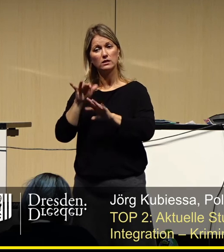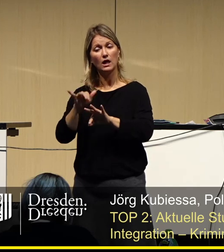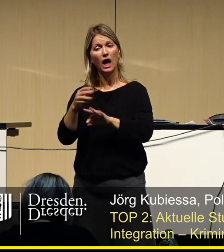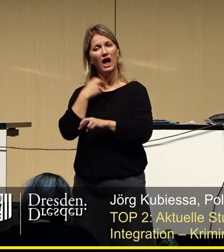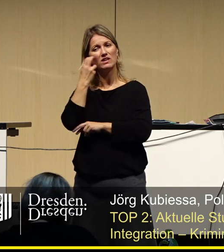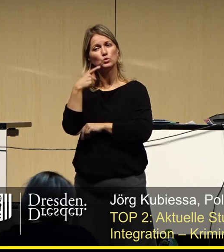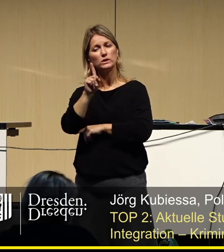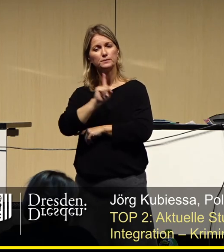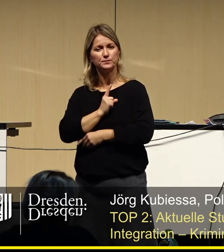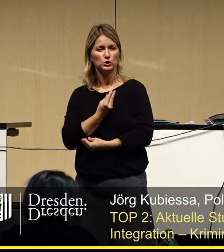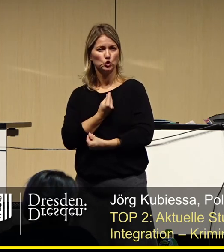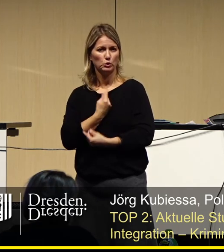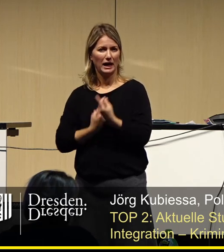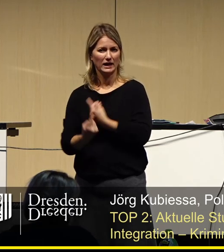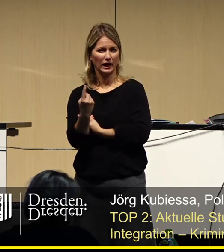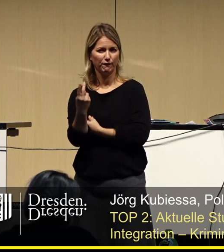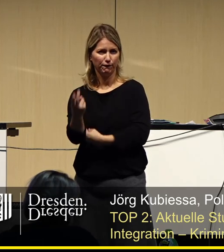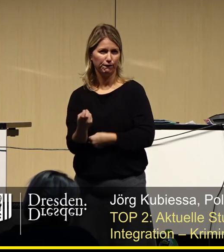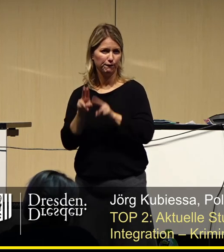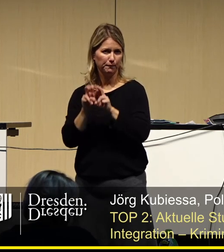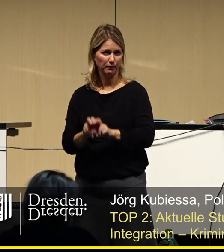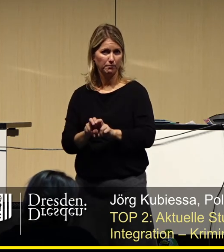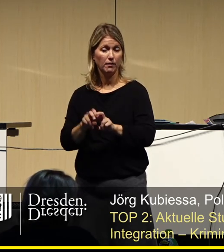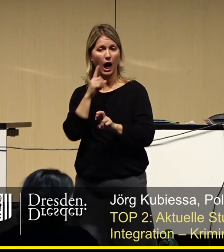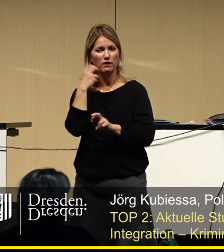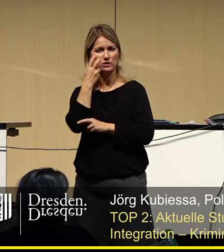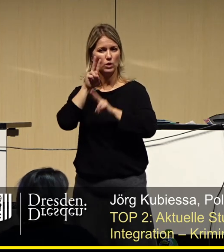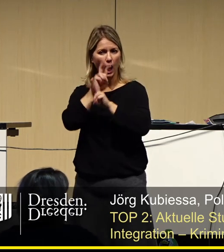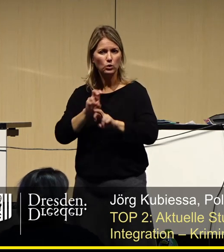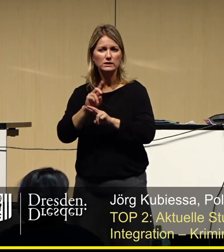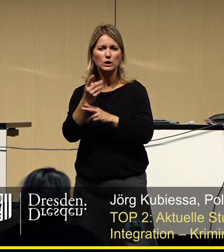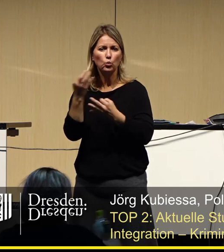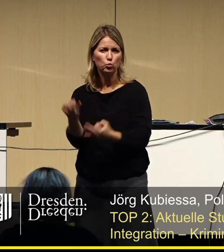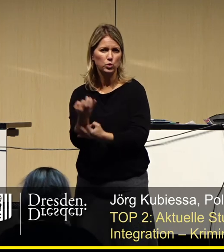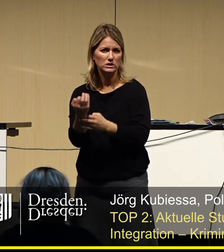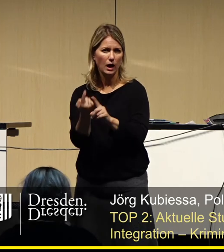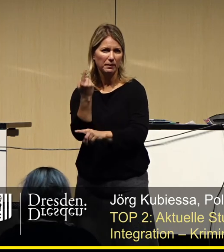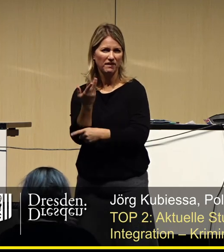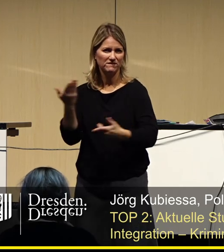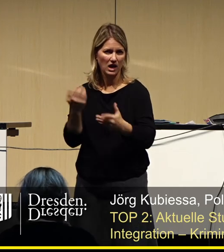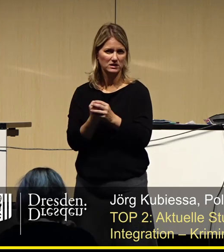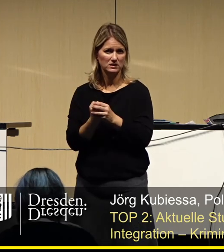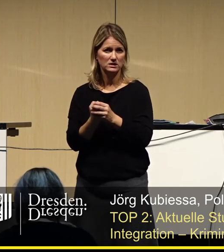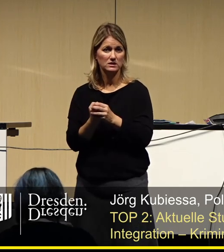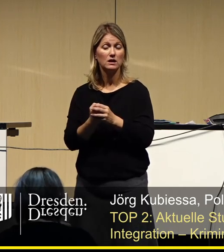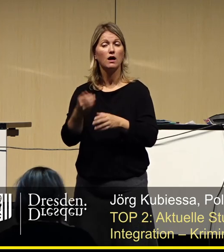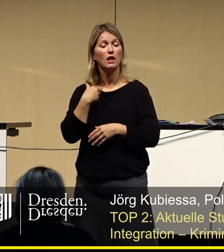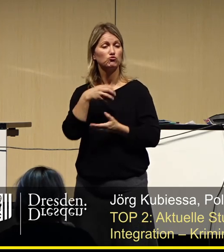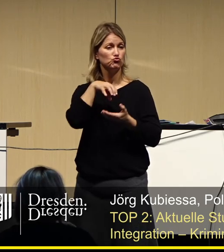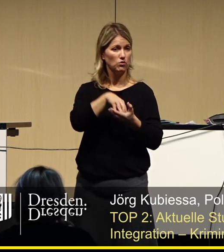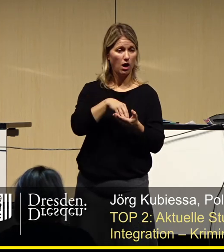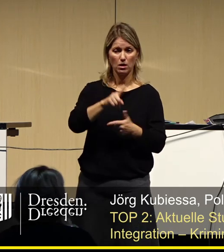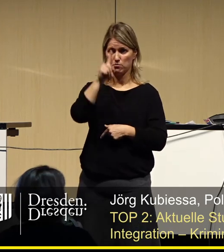herauszubekommen. Und in den Analysen die Ursachen zu finden, um dann gemeinsam als Stadt und